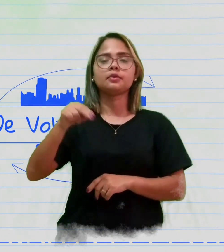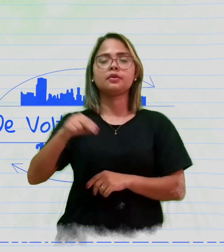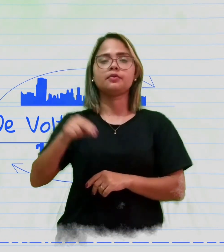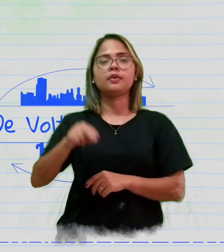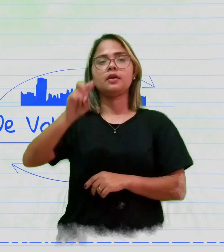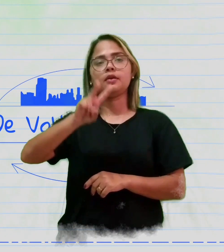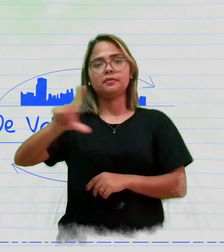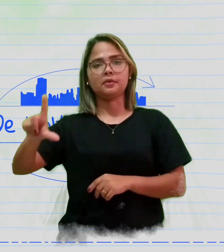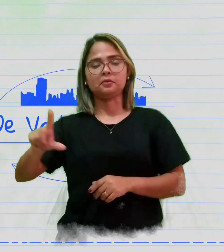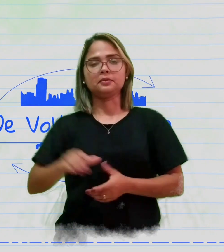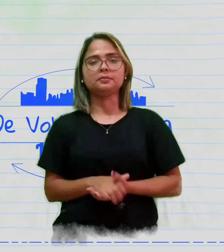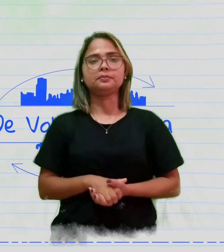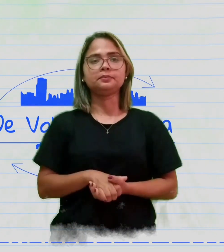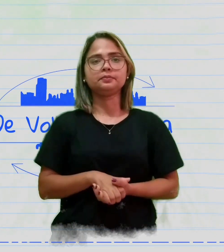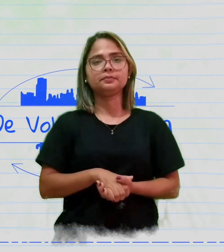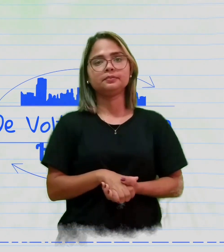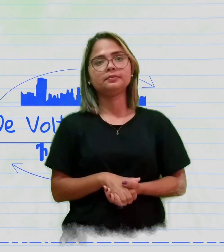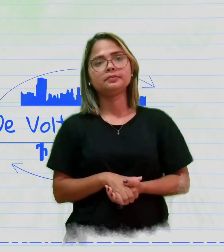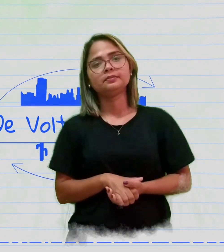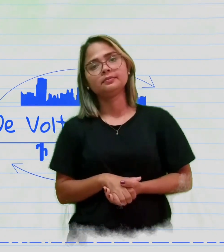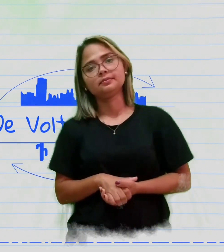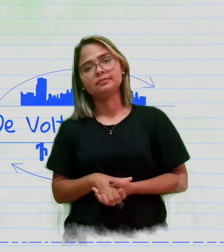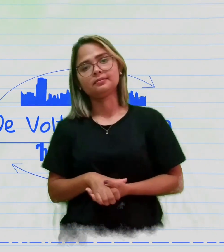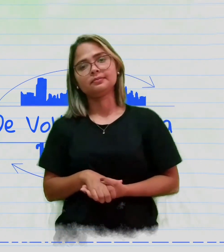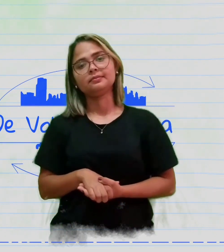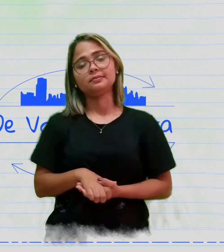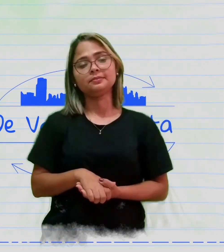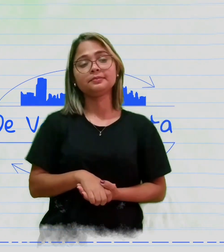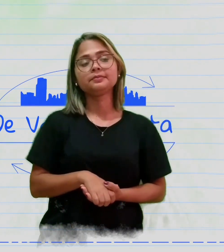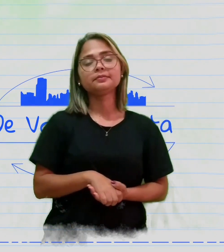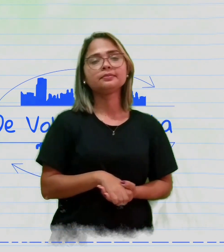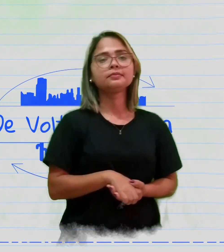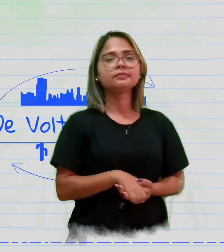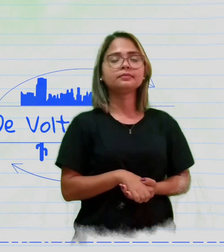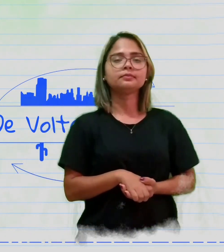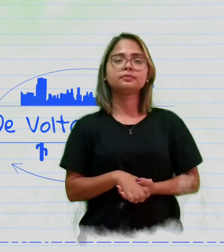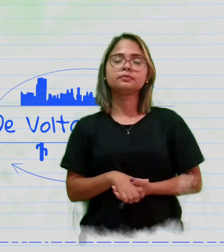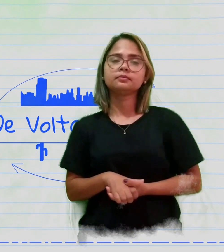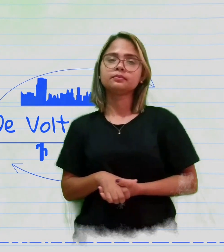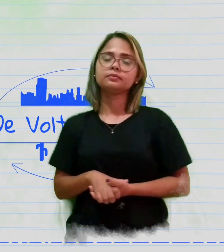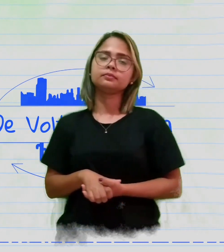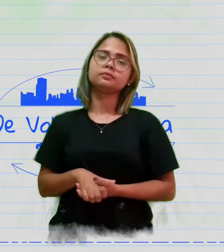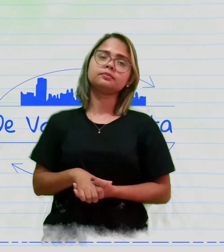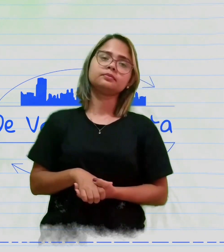Teus olhos negros de noite, ai, quando me fitam teu sorriso, vem me